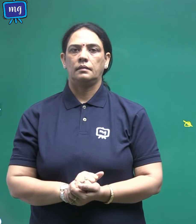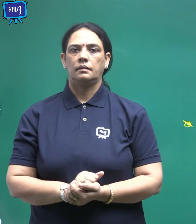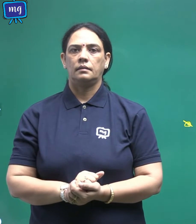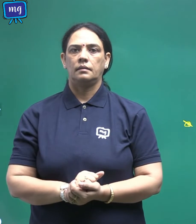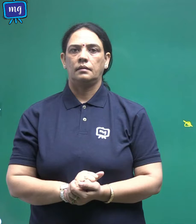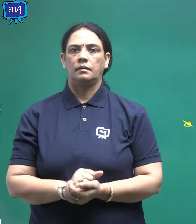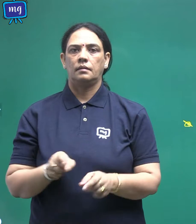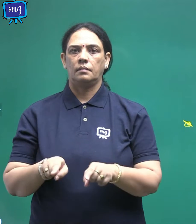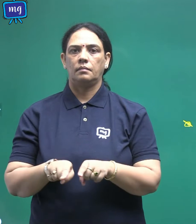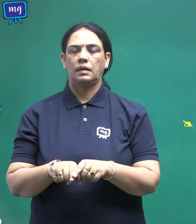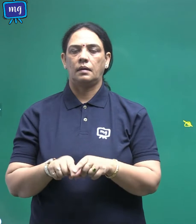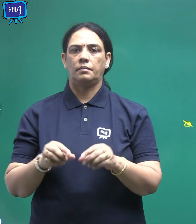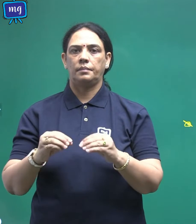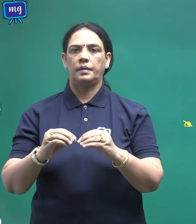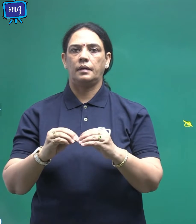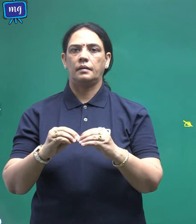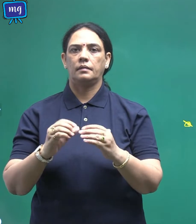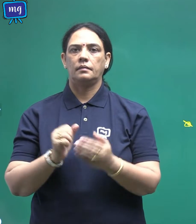बराबर b